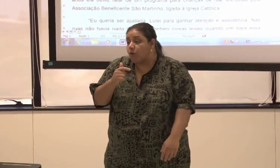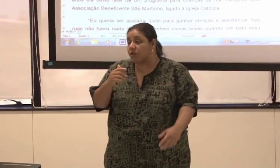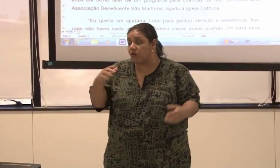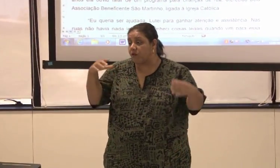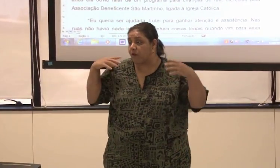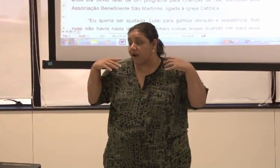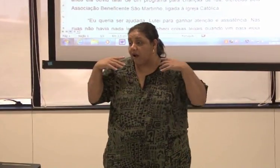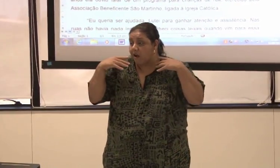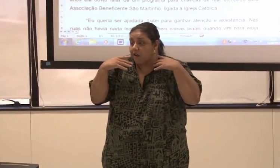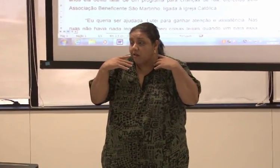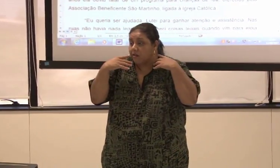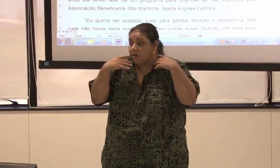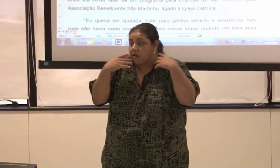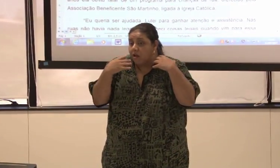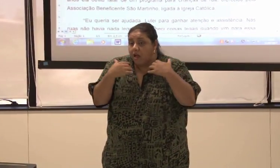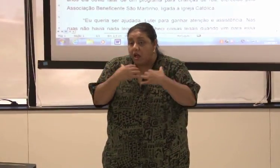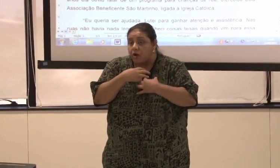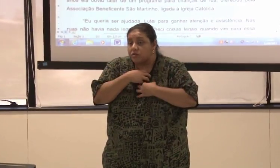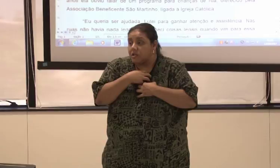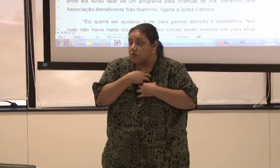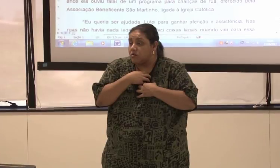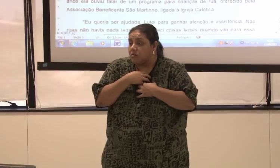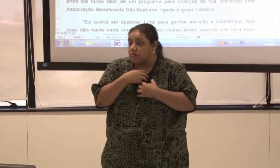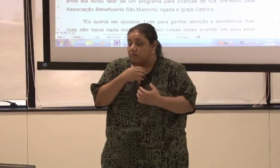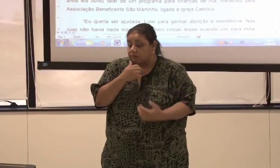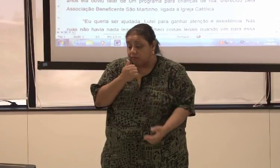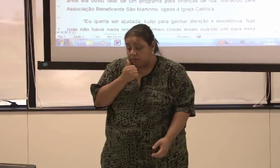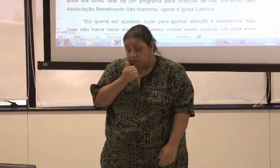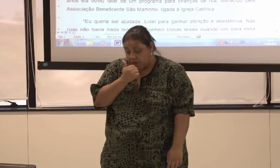Quando eu vim para cá, eu sinto.